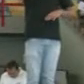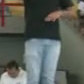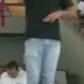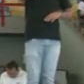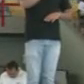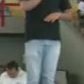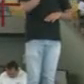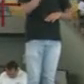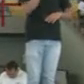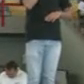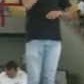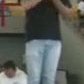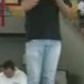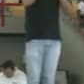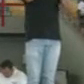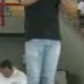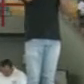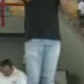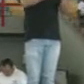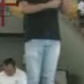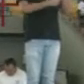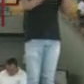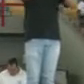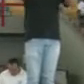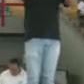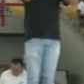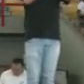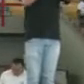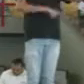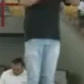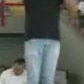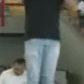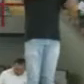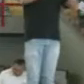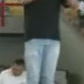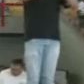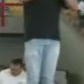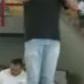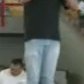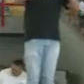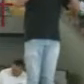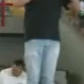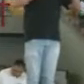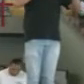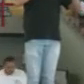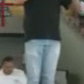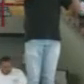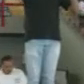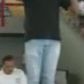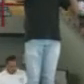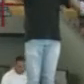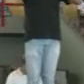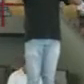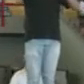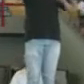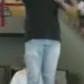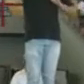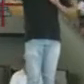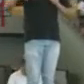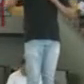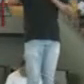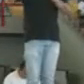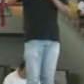for produzir minha redação de 4 parágrafos em tom dissertativo, eu preciso deixar muito claro para quem vai corrigir o meu texto